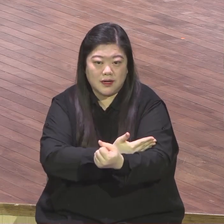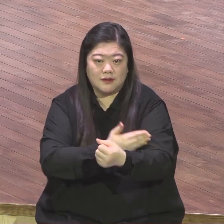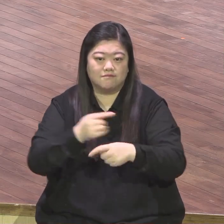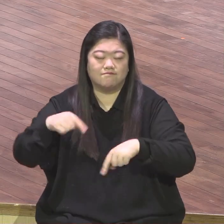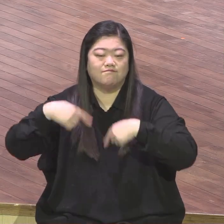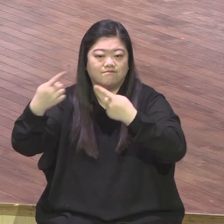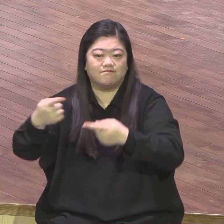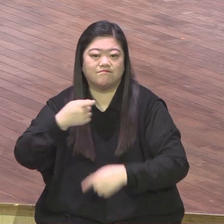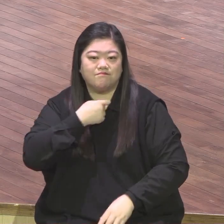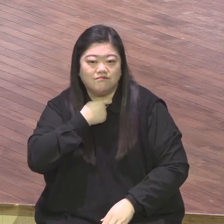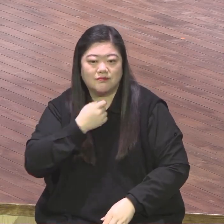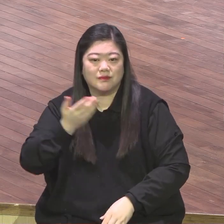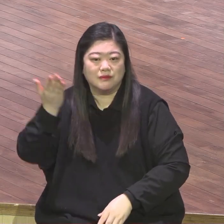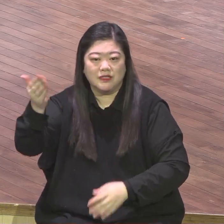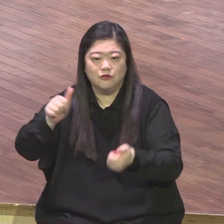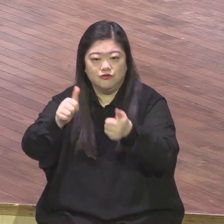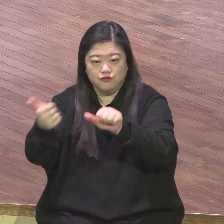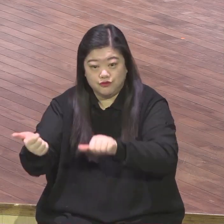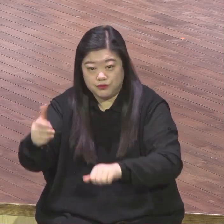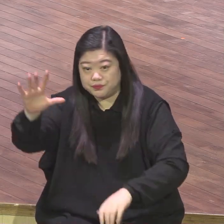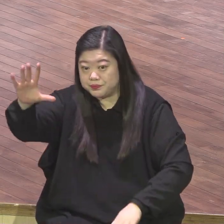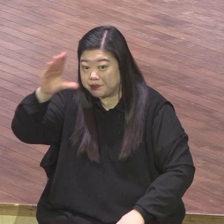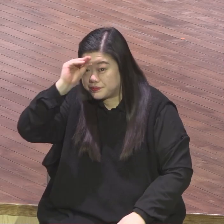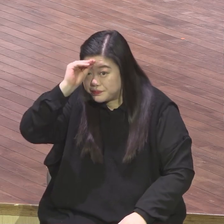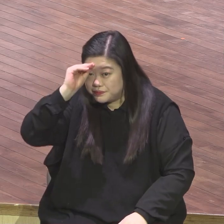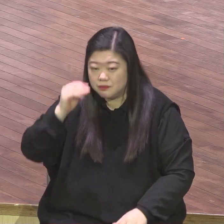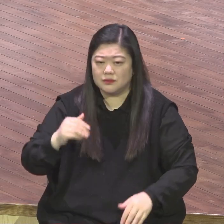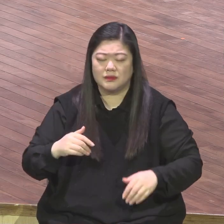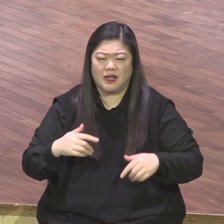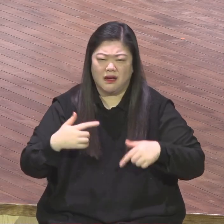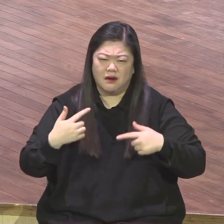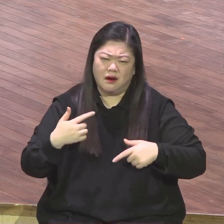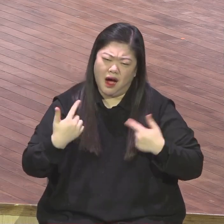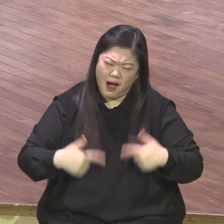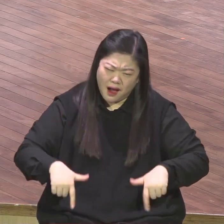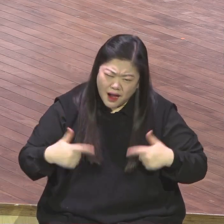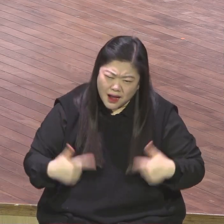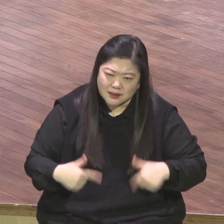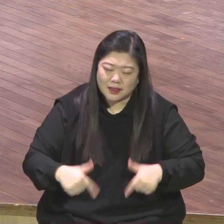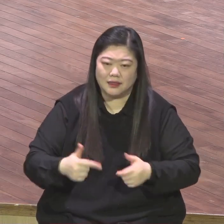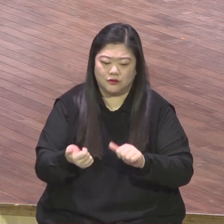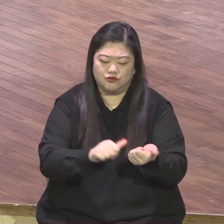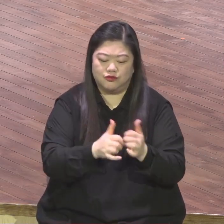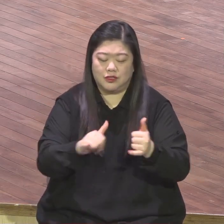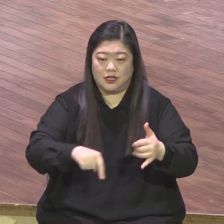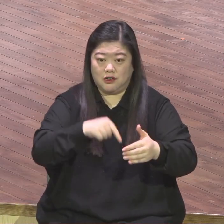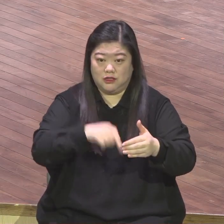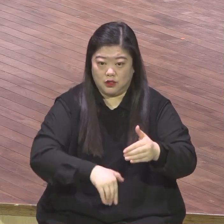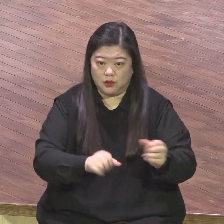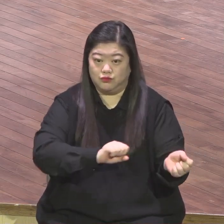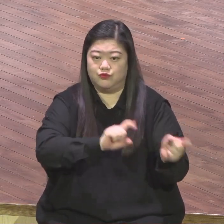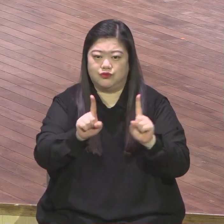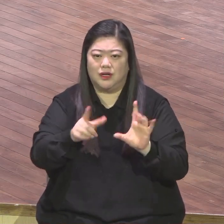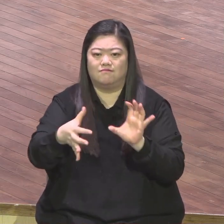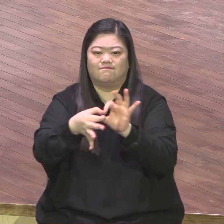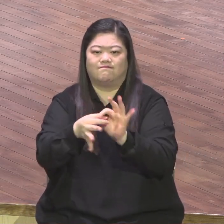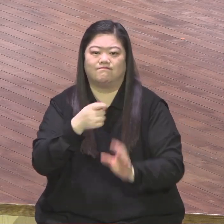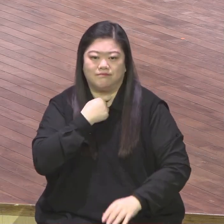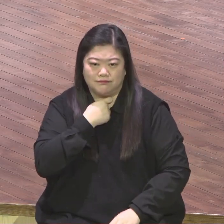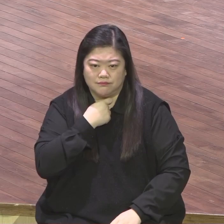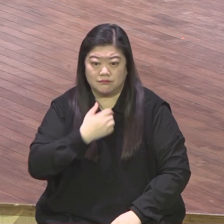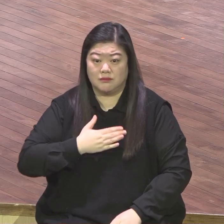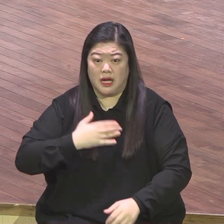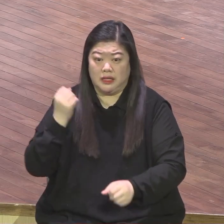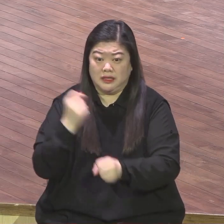하여 그의 죽으심을 본받아 어떻게 해서든지 죽은 자 가운데서 부활에 이르라 하노니 내가